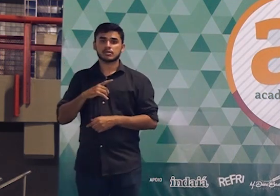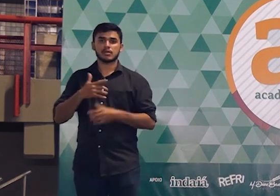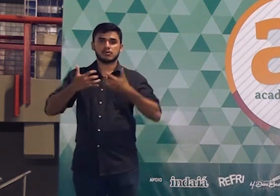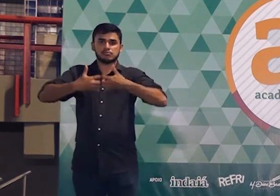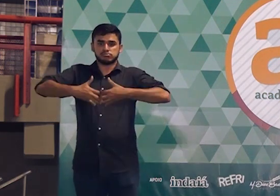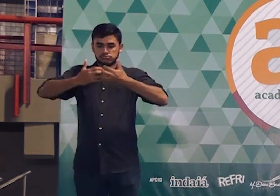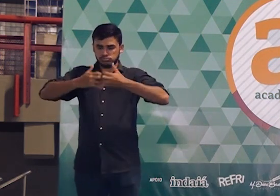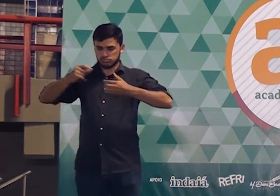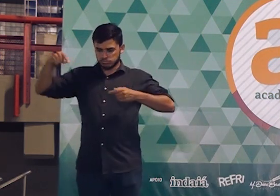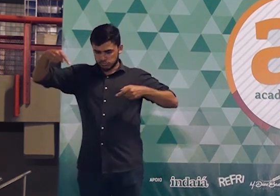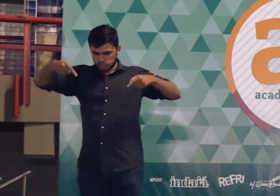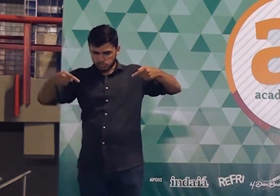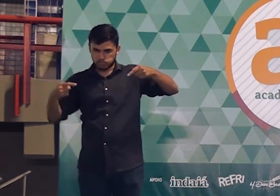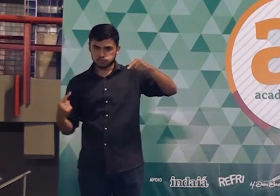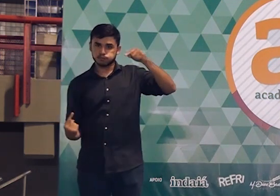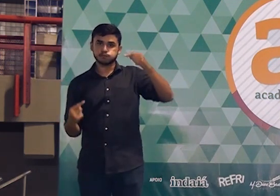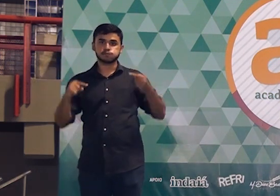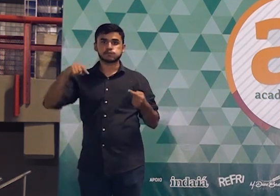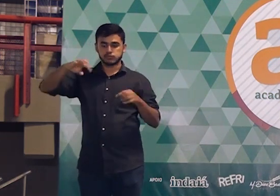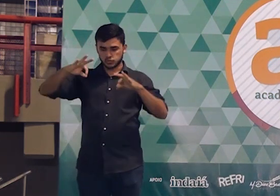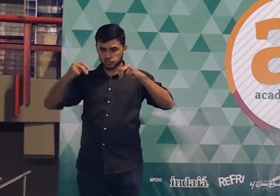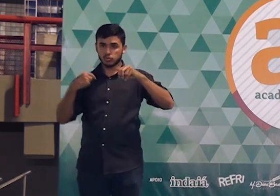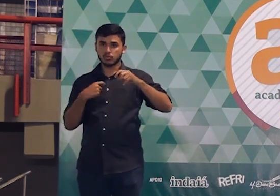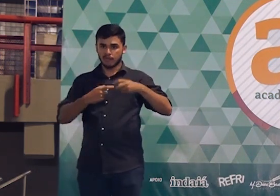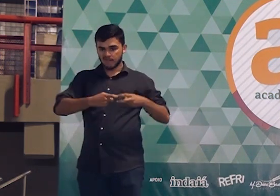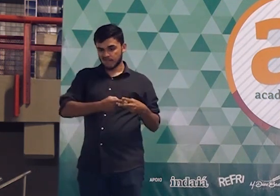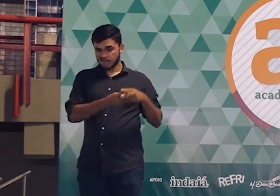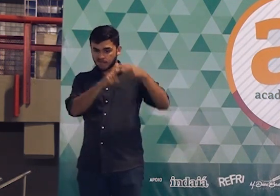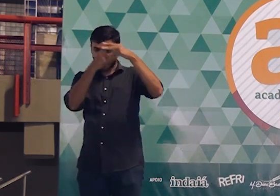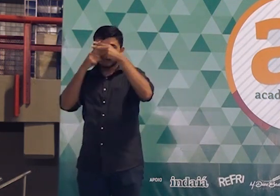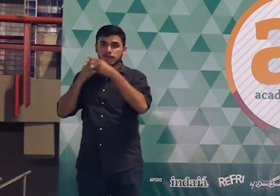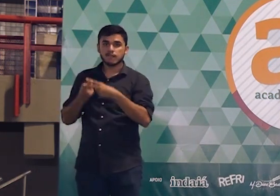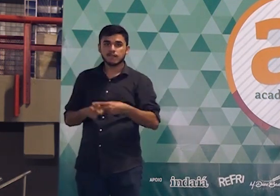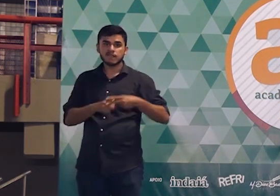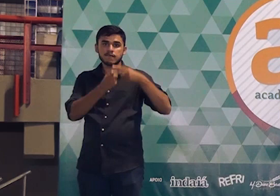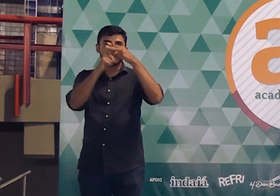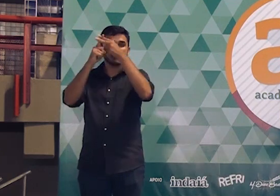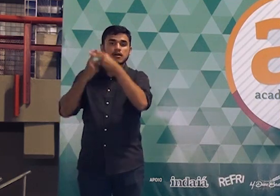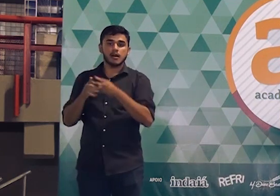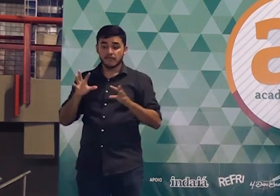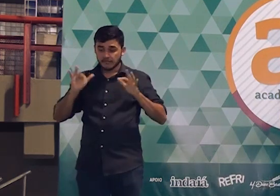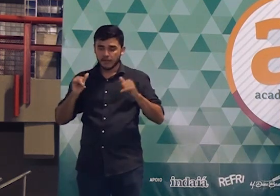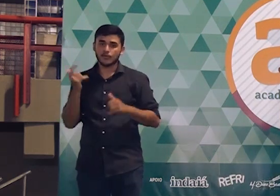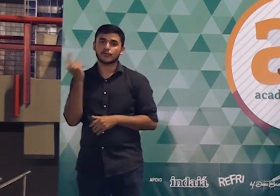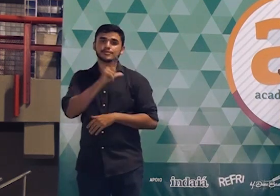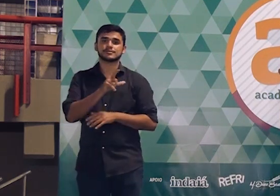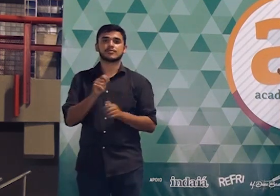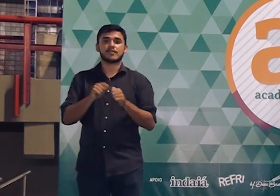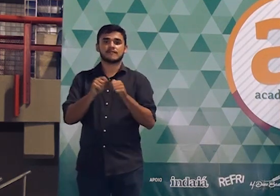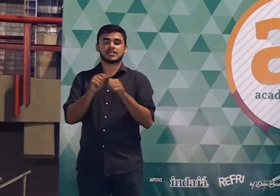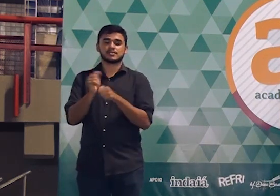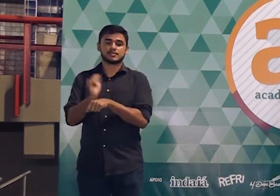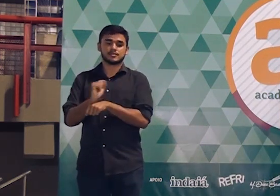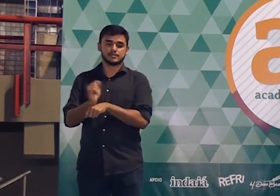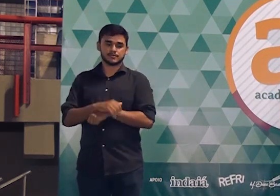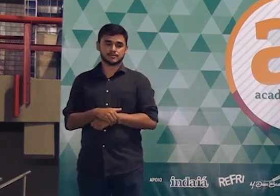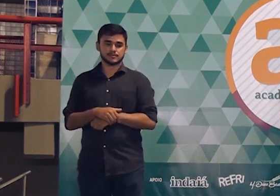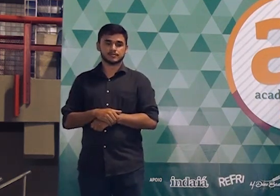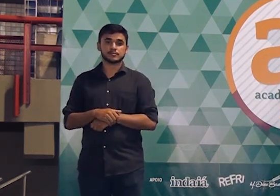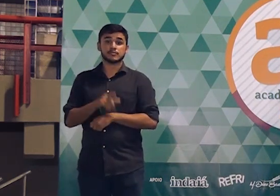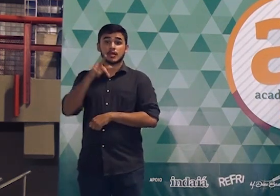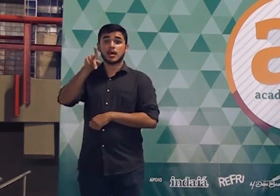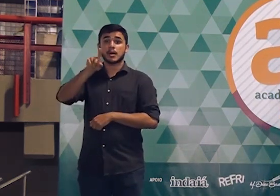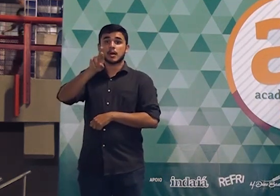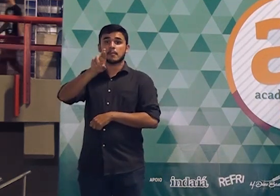máquina, ela não faz mais só uma coisa. A máquina faz várias coisas. E aí, por exemplo, a produção